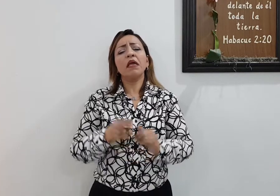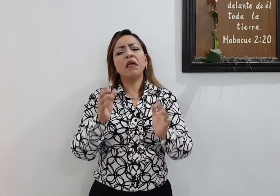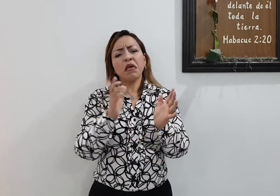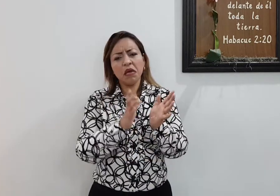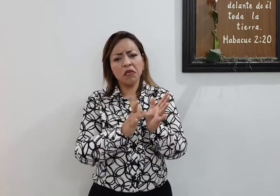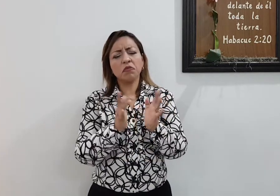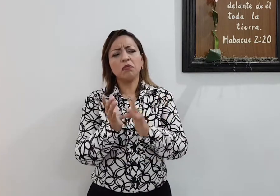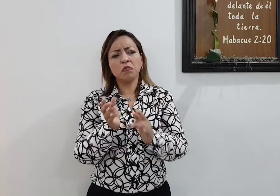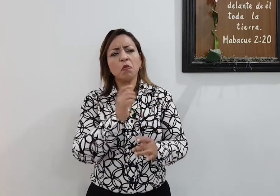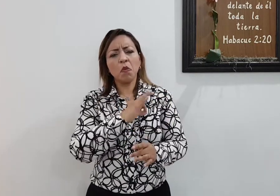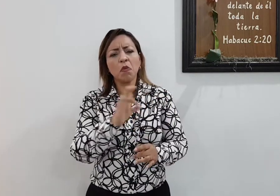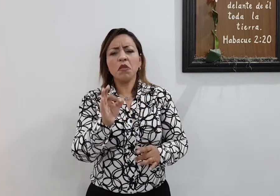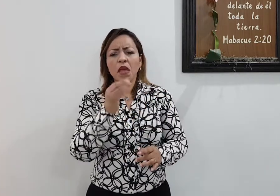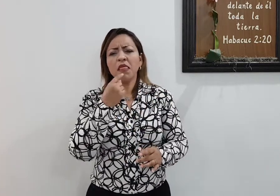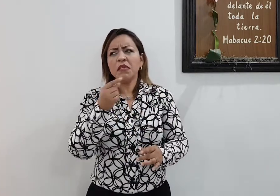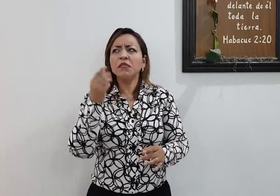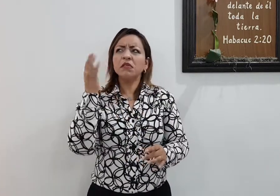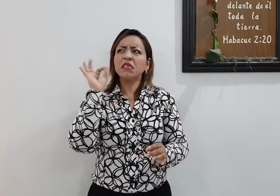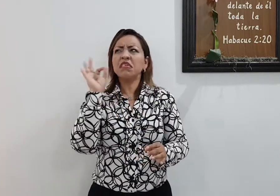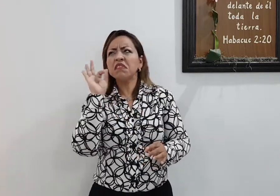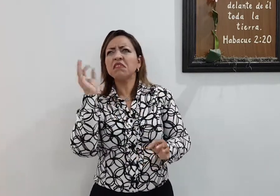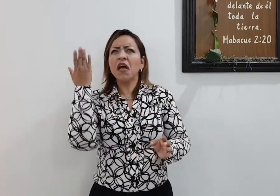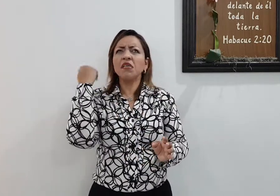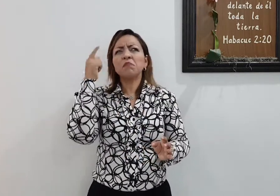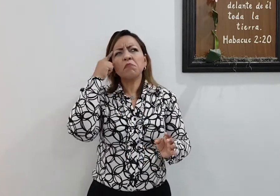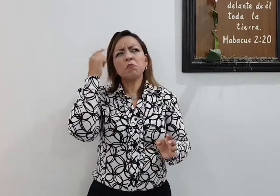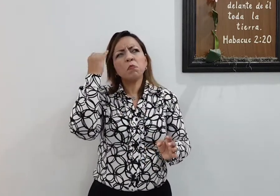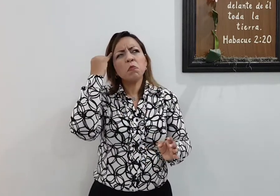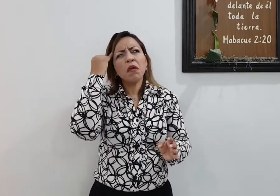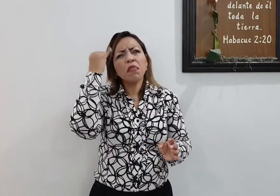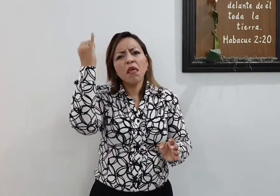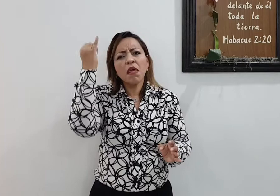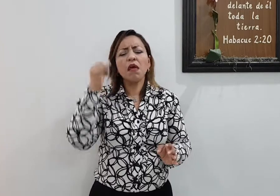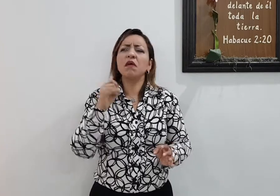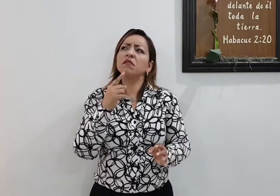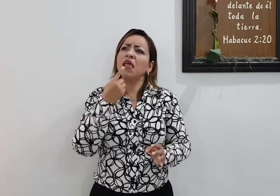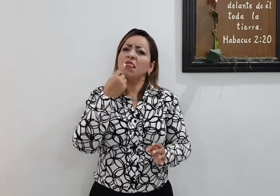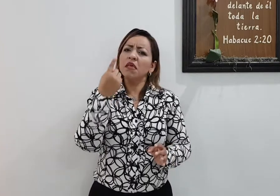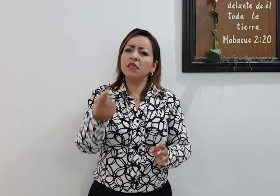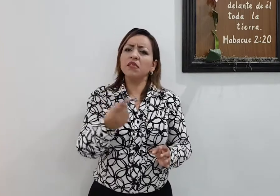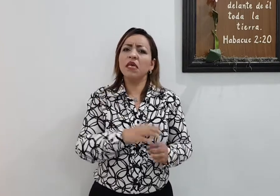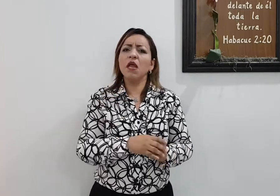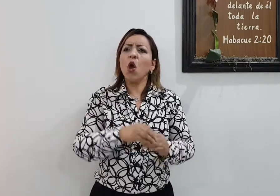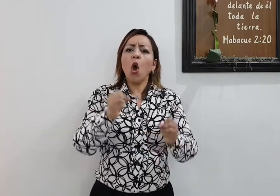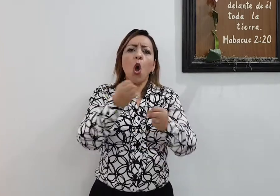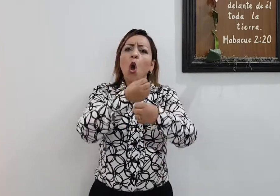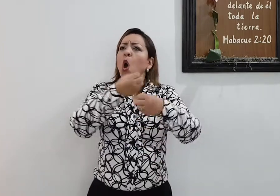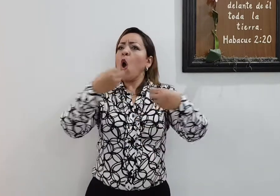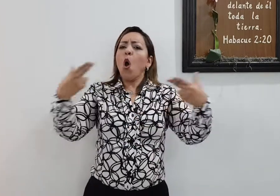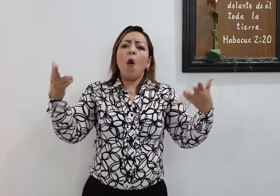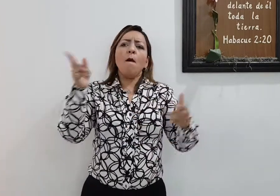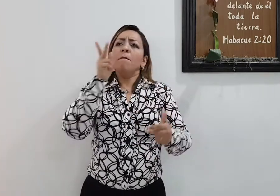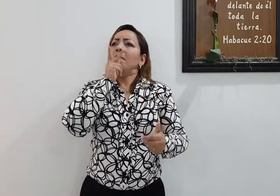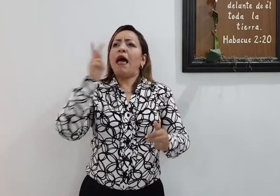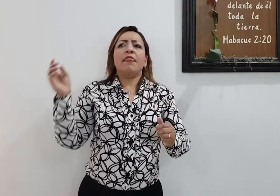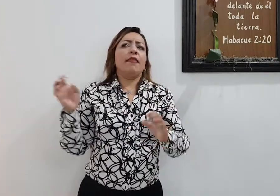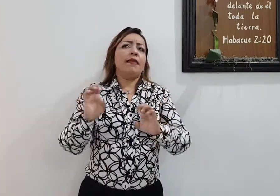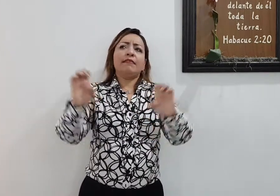así, sino quiso más bien que nos relacionáramos en esa figura de padre a hijo, ¿verdad? Padre